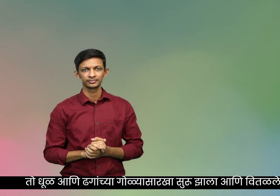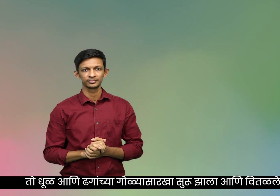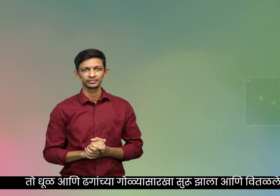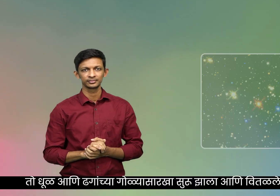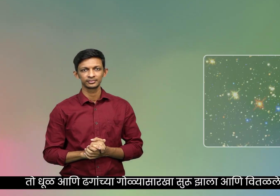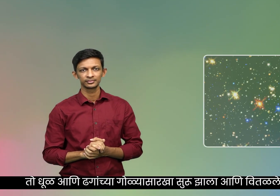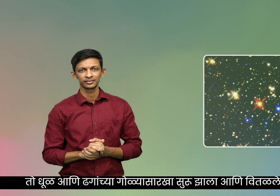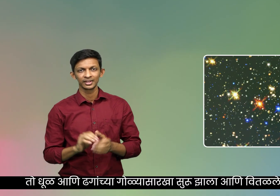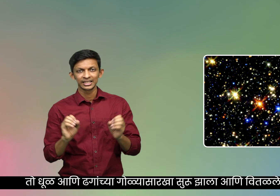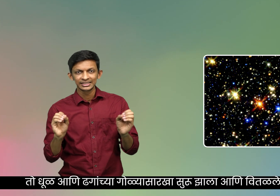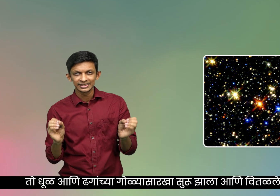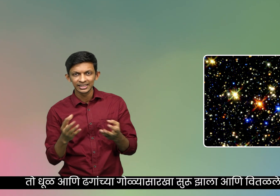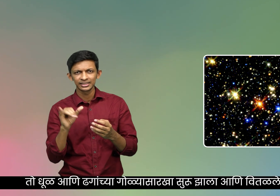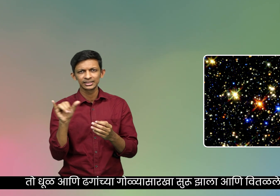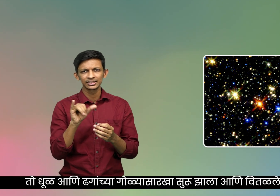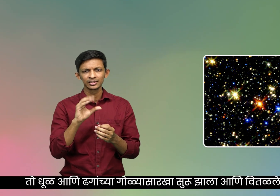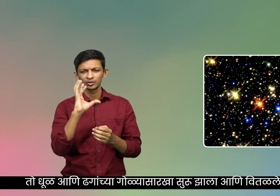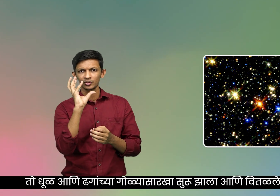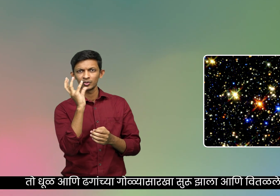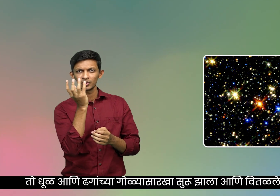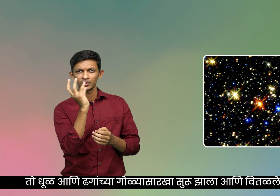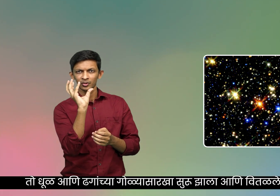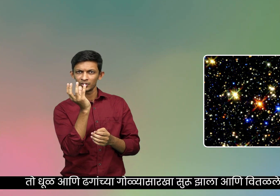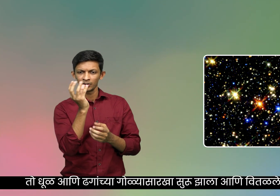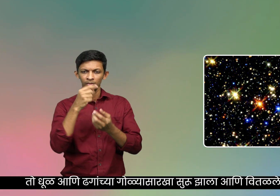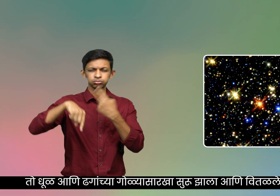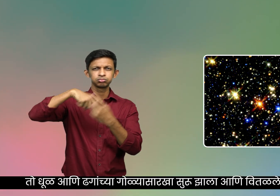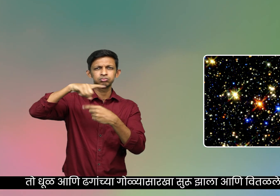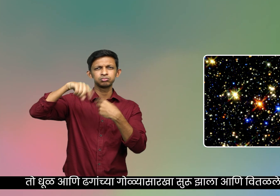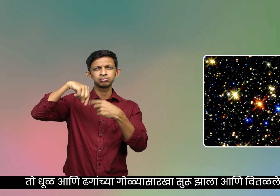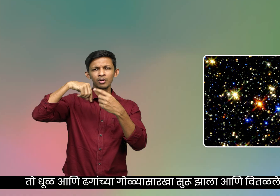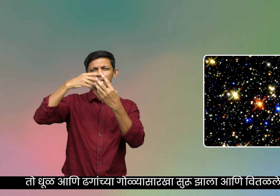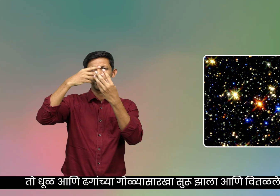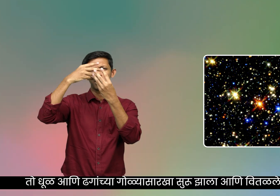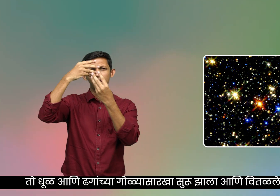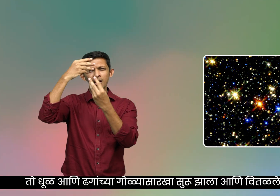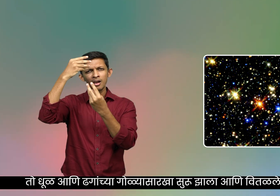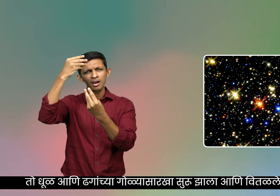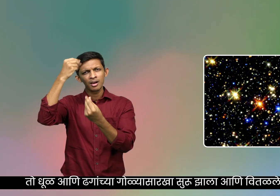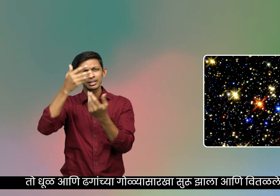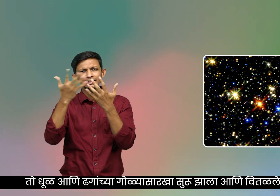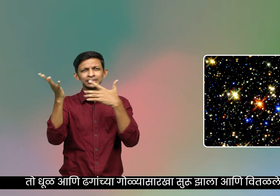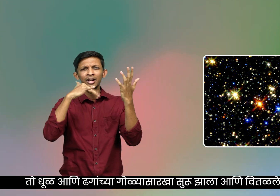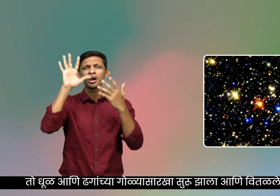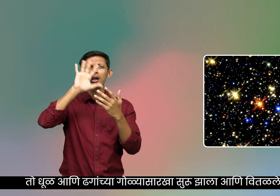तो धूळ आणि ढगाच्या गोठ्यासारखा सुरू झाला